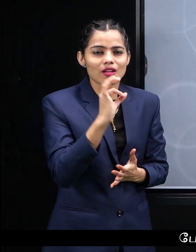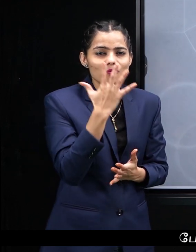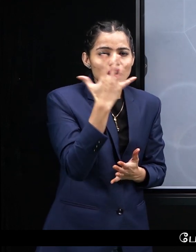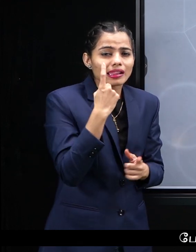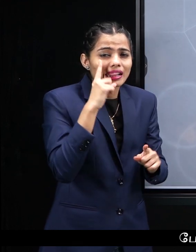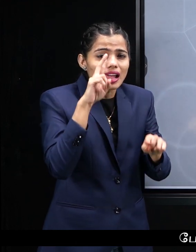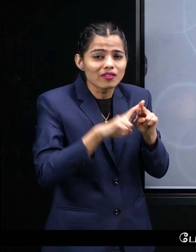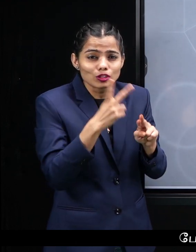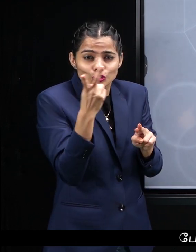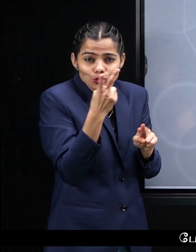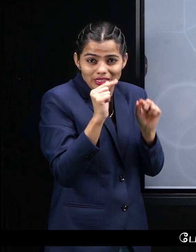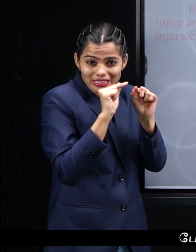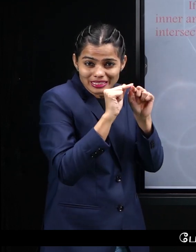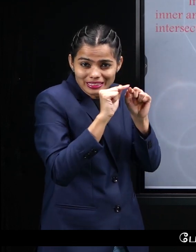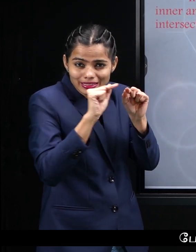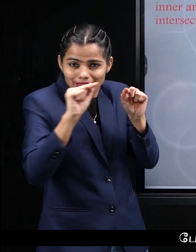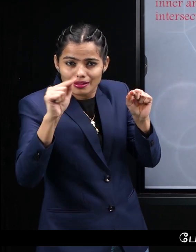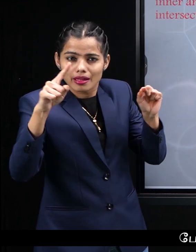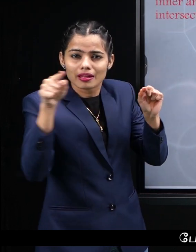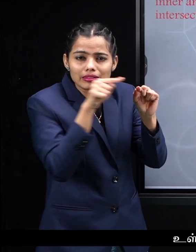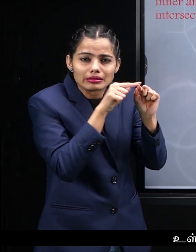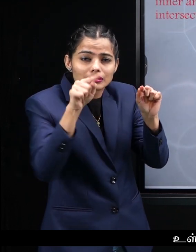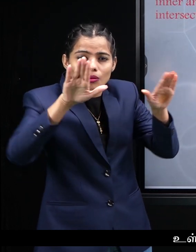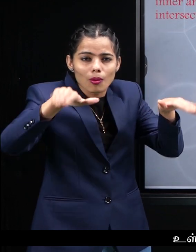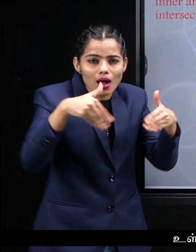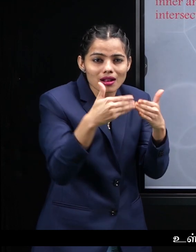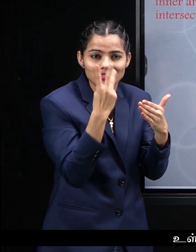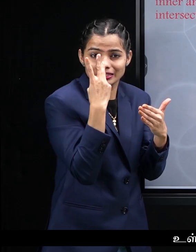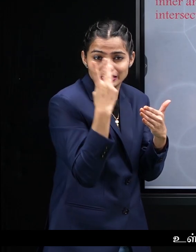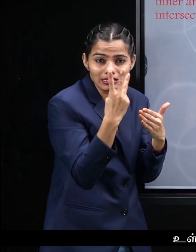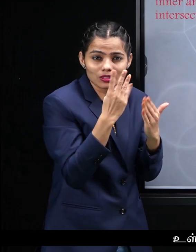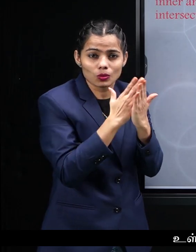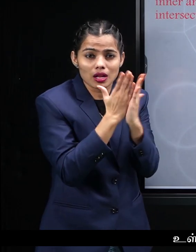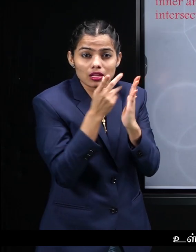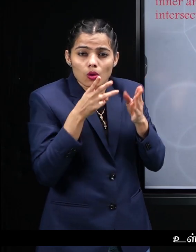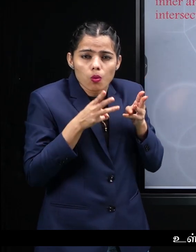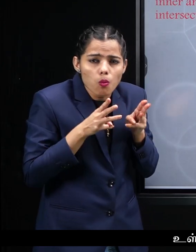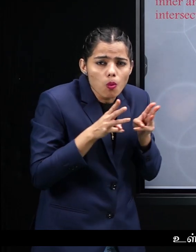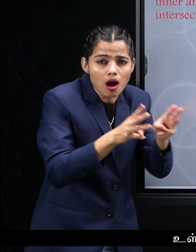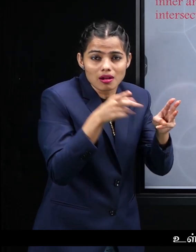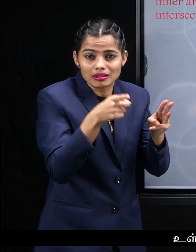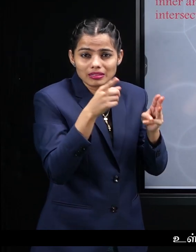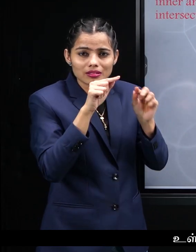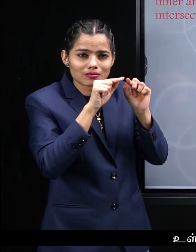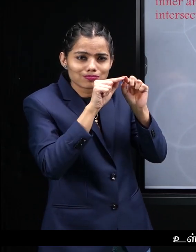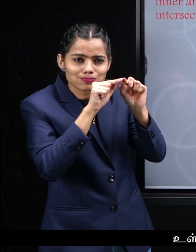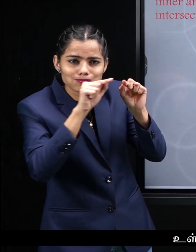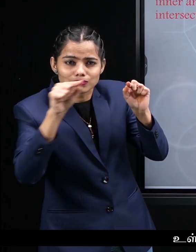முன்மொழி 5. 2 கோடுகள் ஒரு பக்கத்தில் உள்ள உள்கோணங்களின் கூட்டுத்தொகை 2 செங்கோணங்களைக் காட்டிலும் குறைவாக